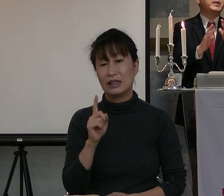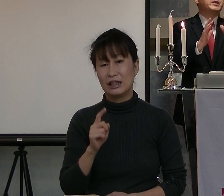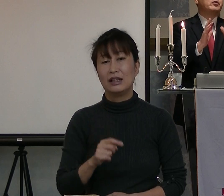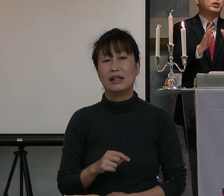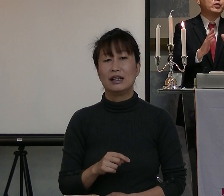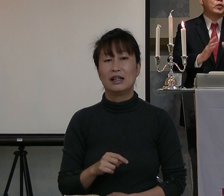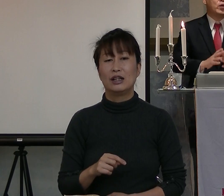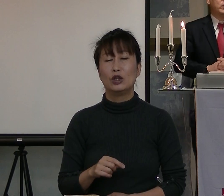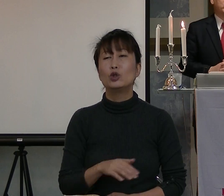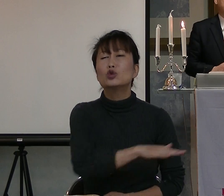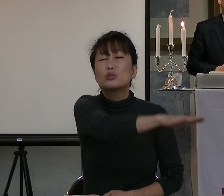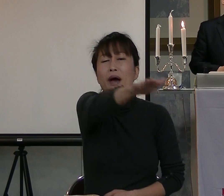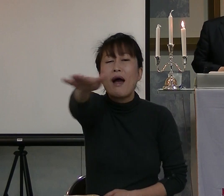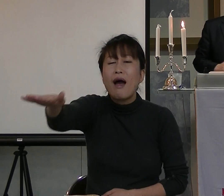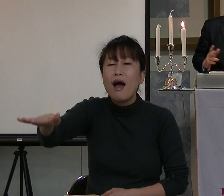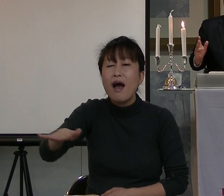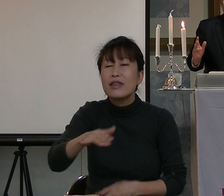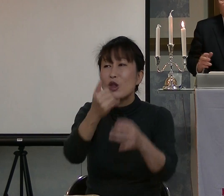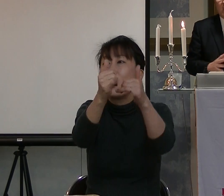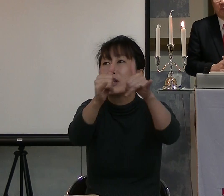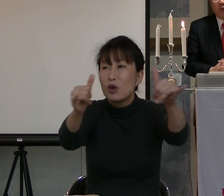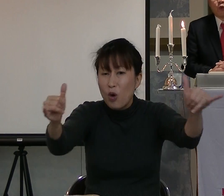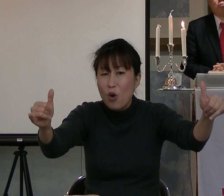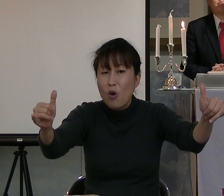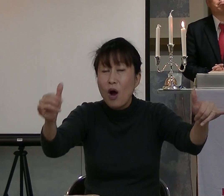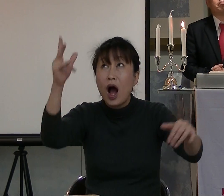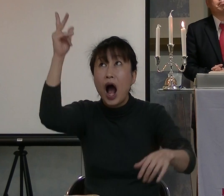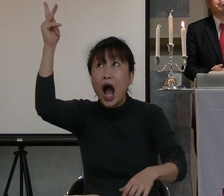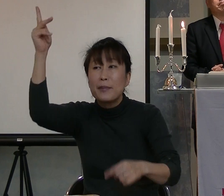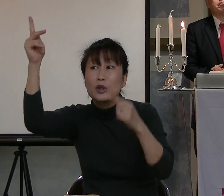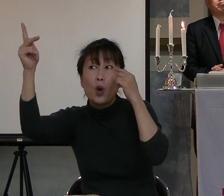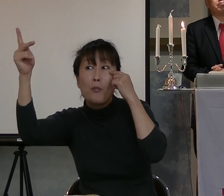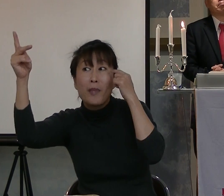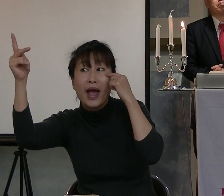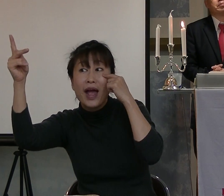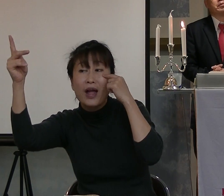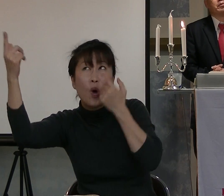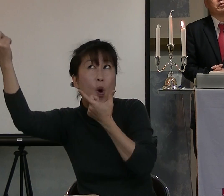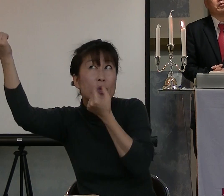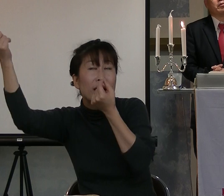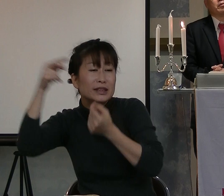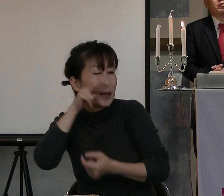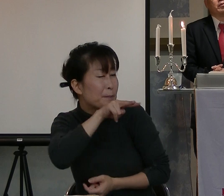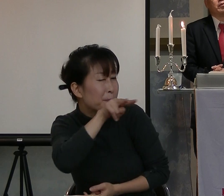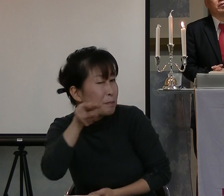。すべての人を神の目から見よう。